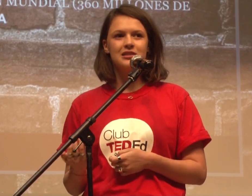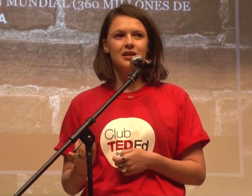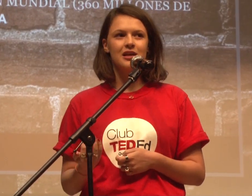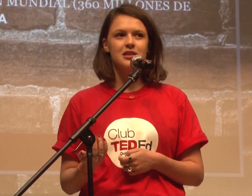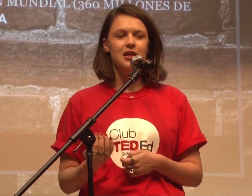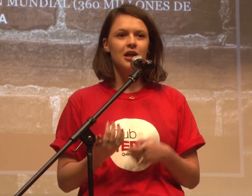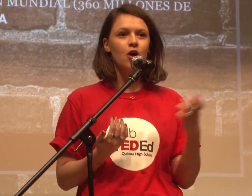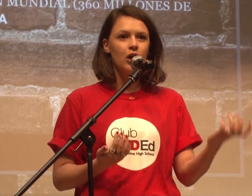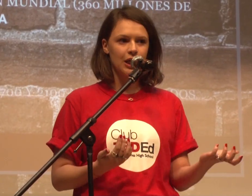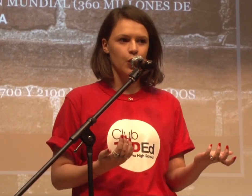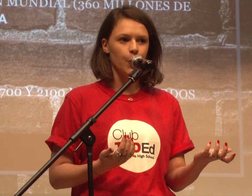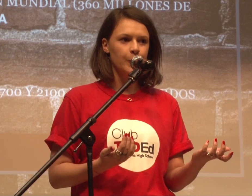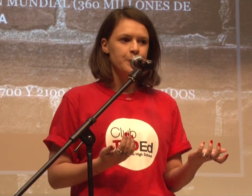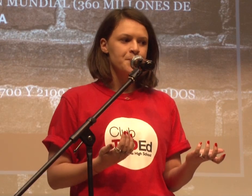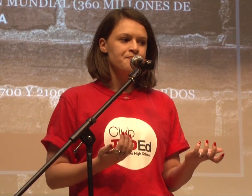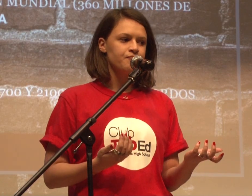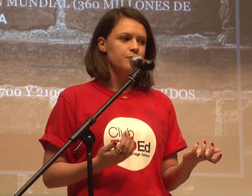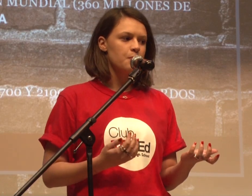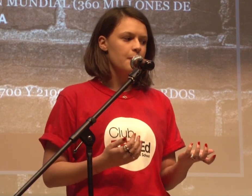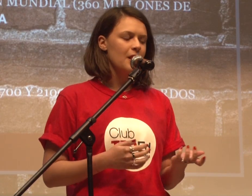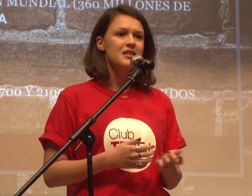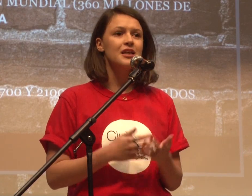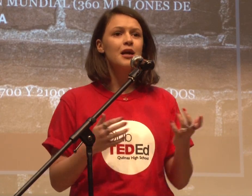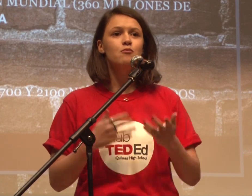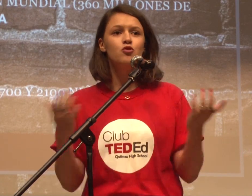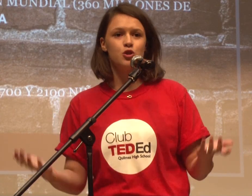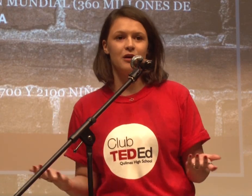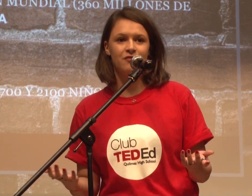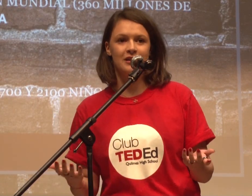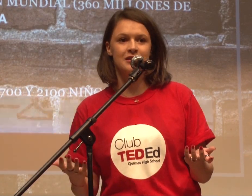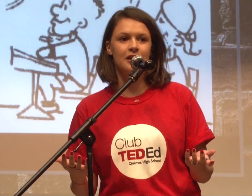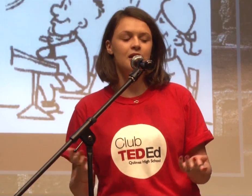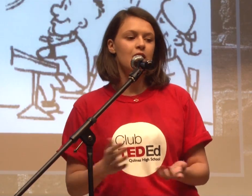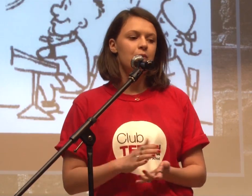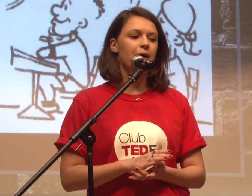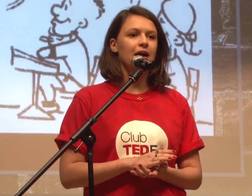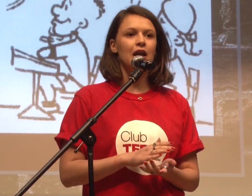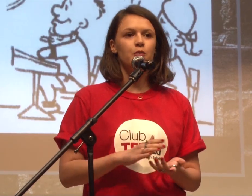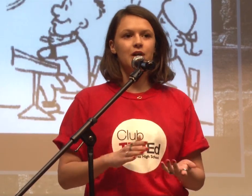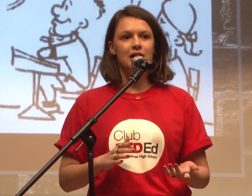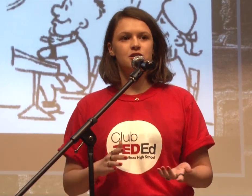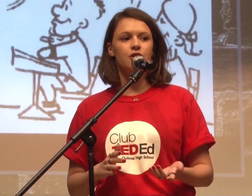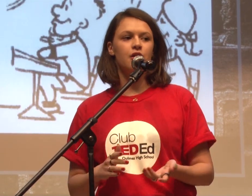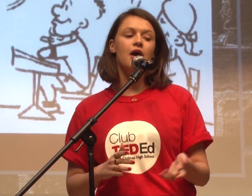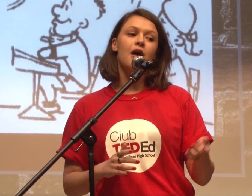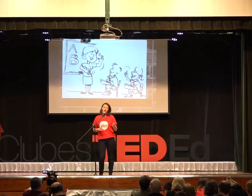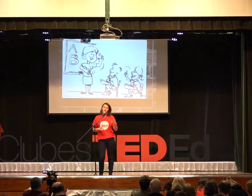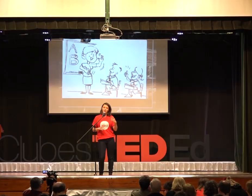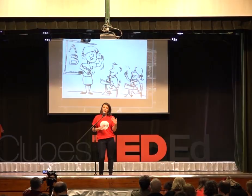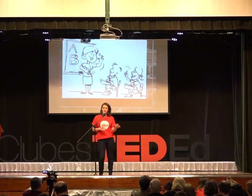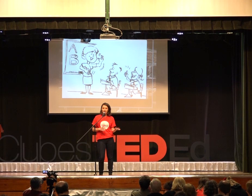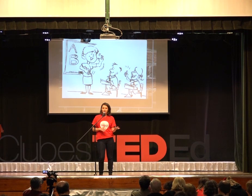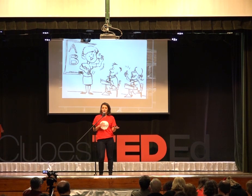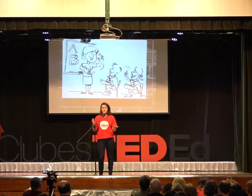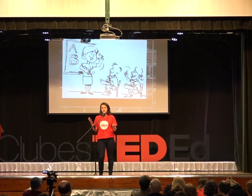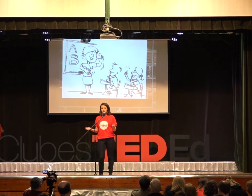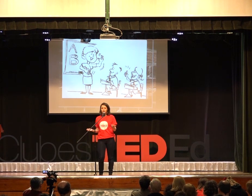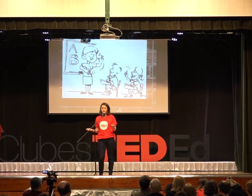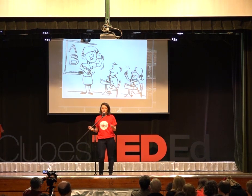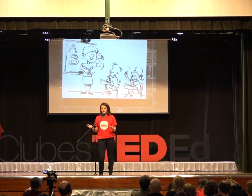señas en el colegio? Sería mucho más fácil para que la comunicación entre hablantes y sordos o